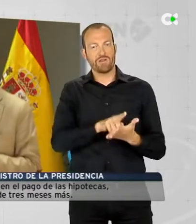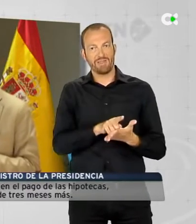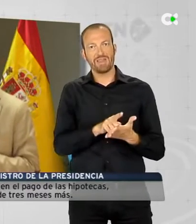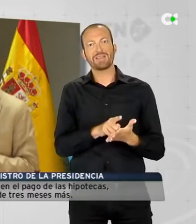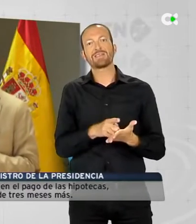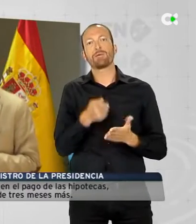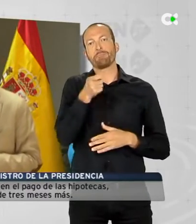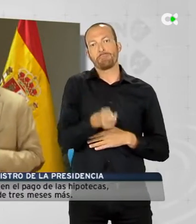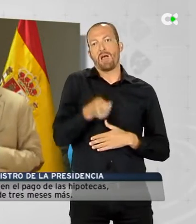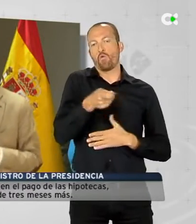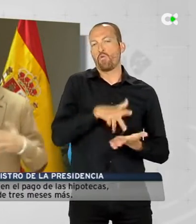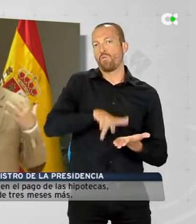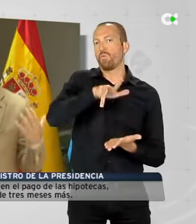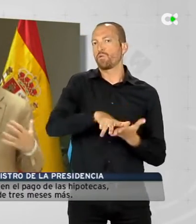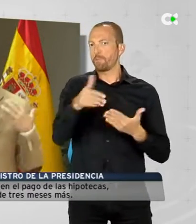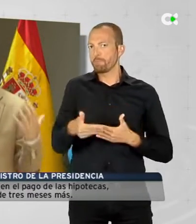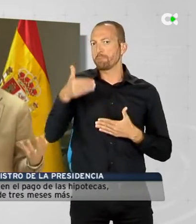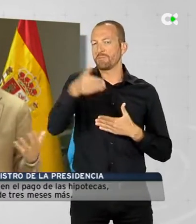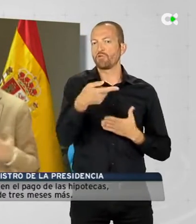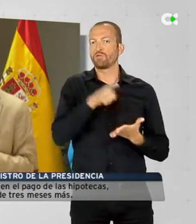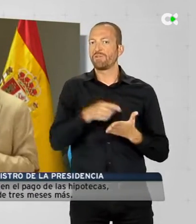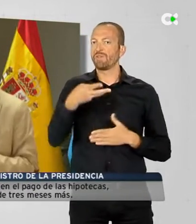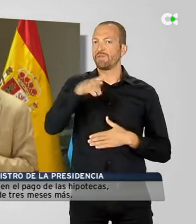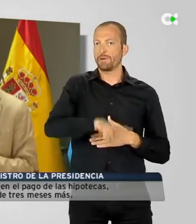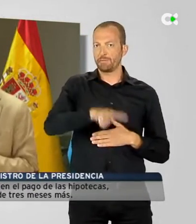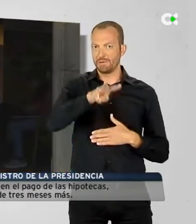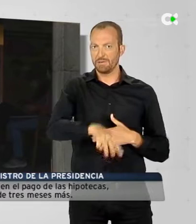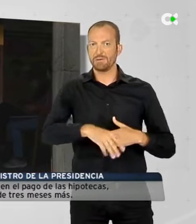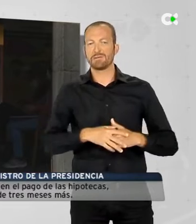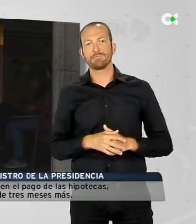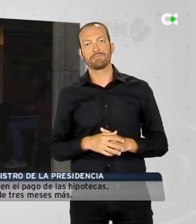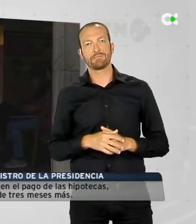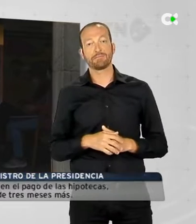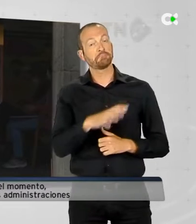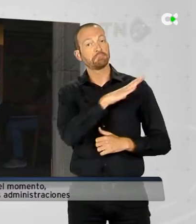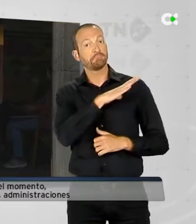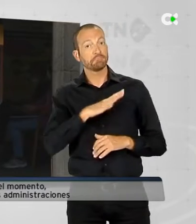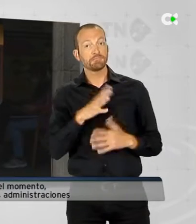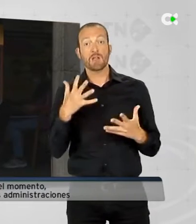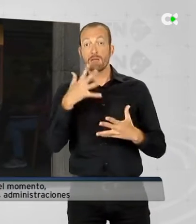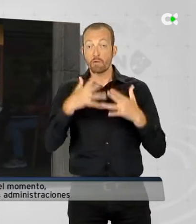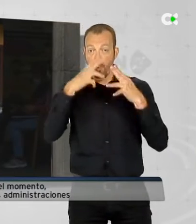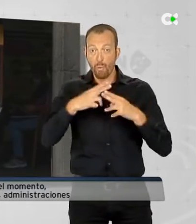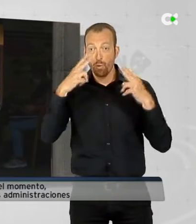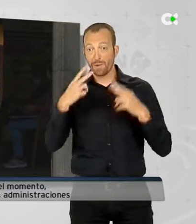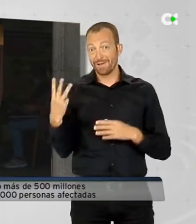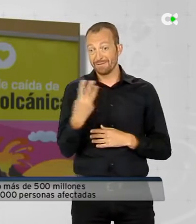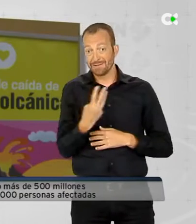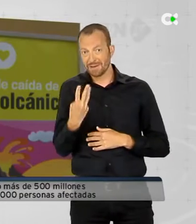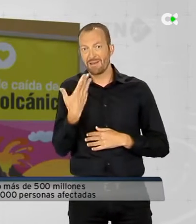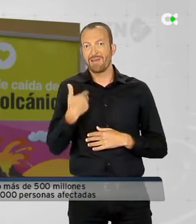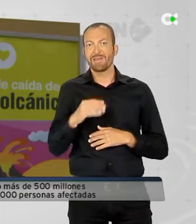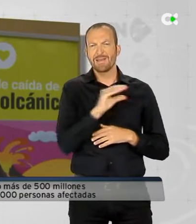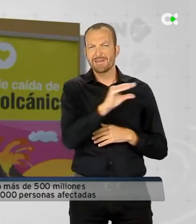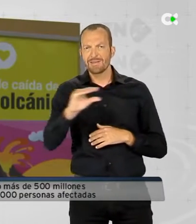moratoria en el pago de las hipotecas por un plazo de 3 meses más. Hasta el momento, entre las 3 administraciones, se han entregado